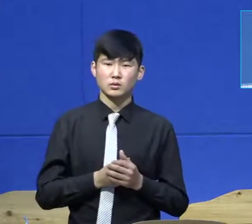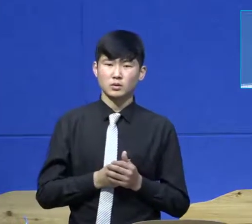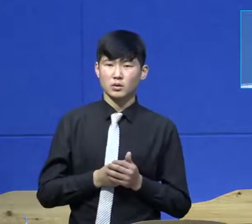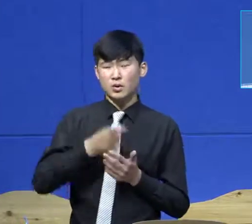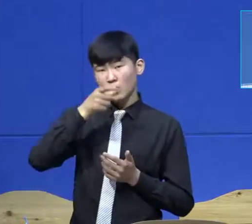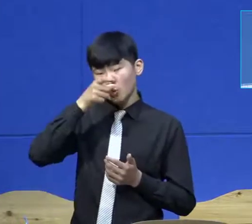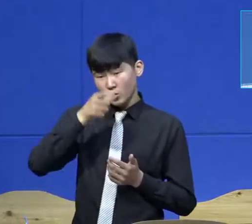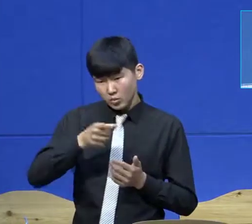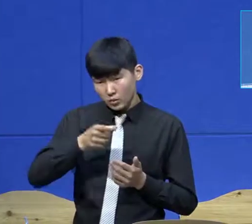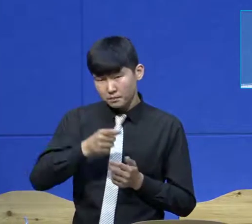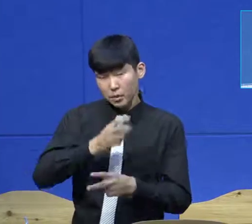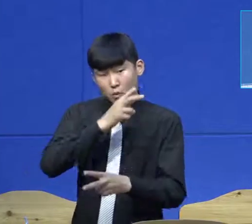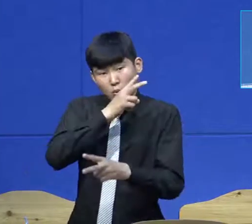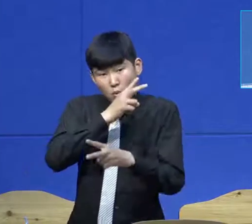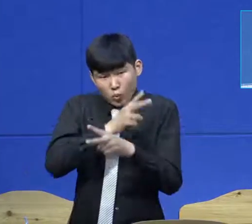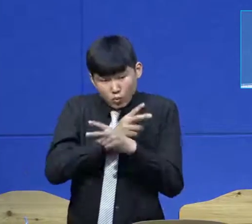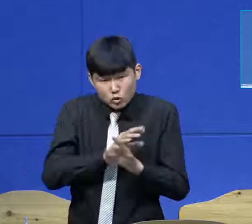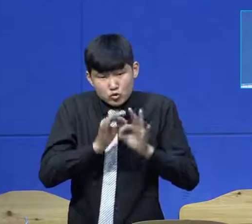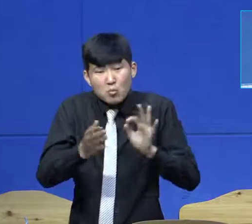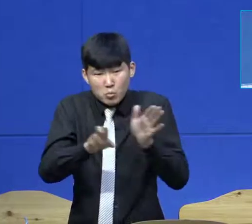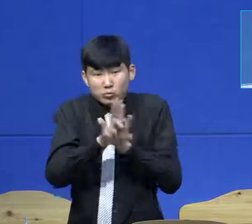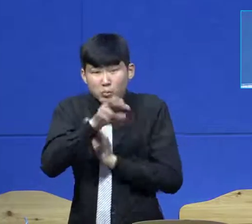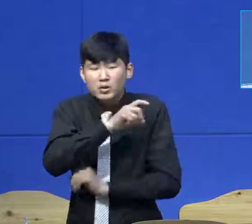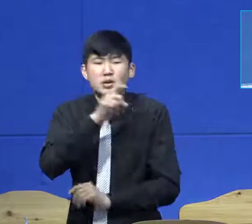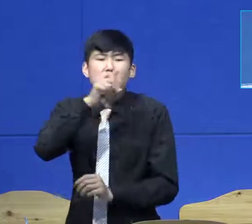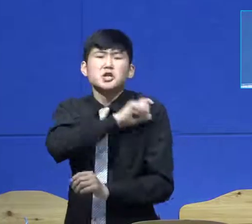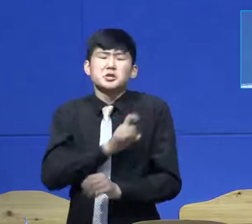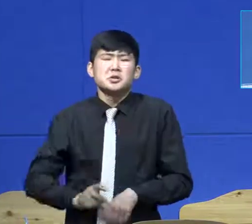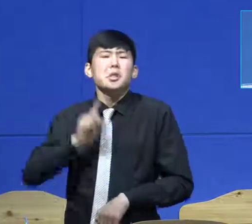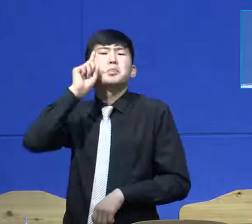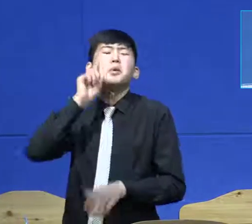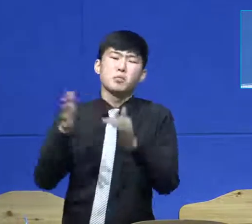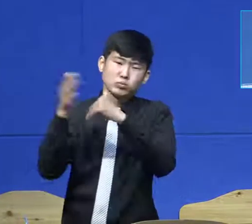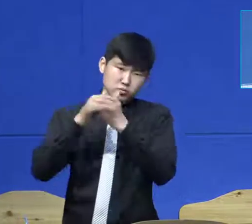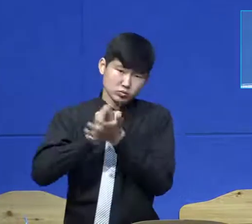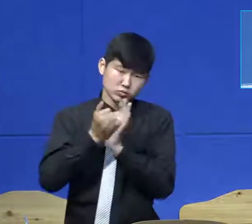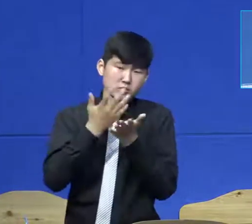хүн хуулиар зөвтгөгддөг байсан бол Христ дими үгсэн гэсэн.